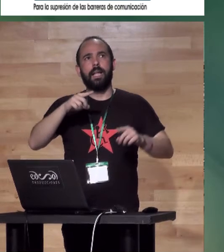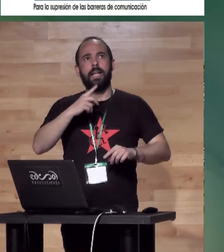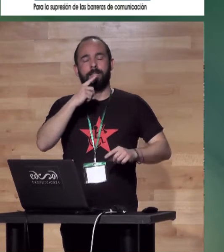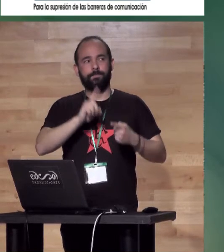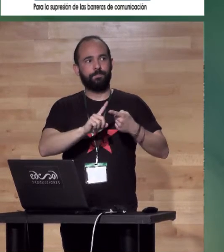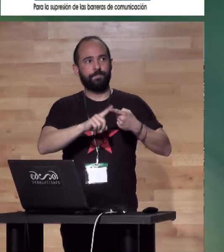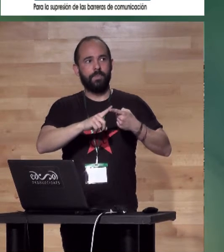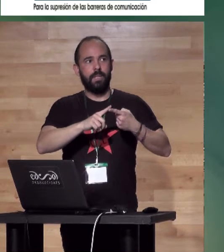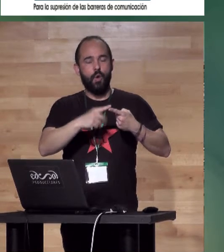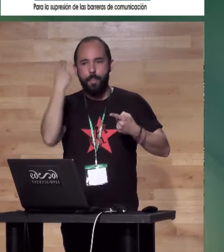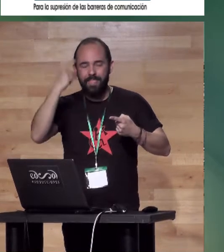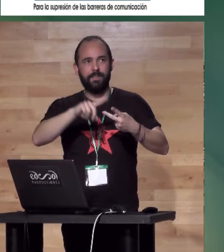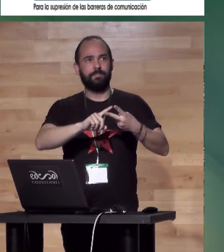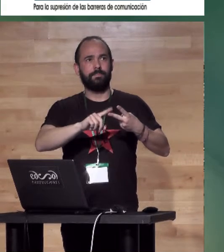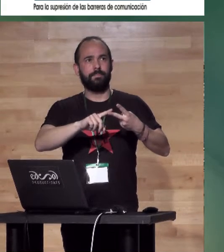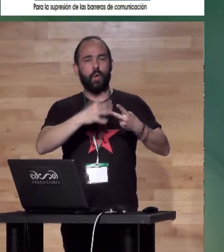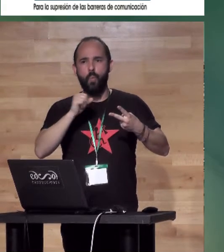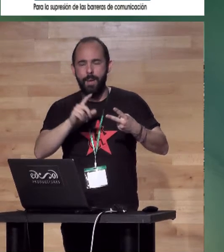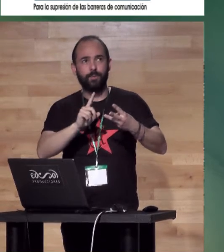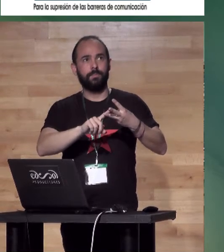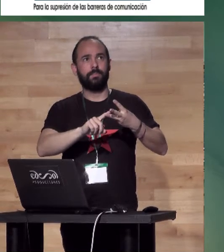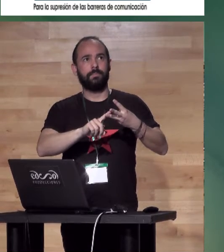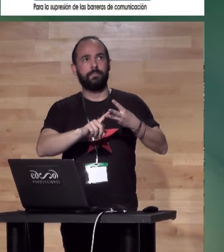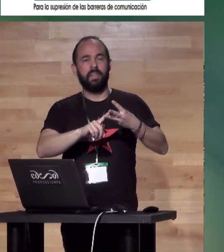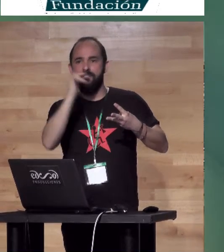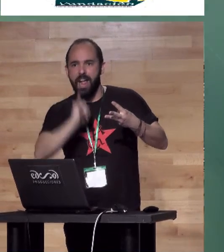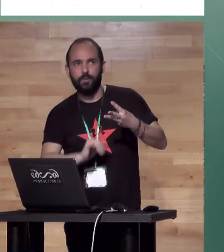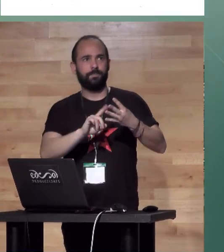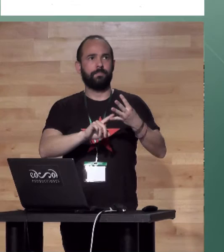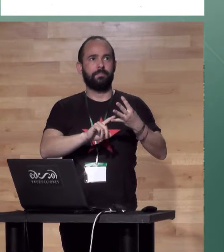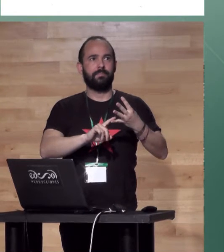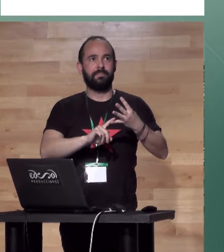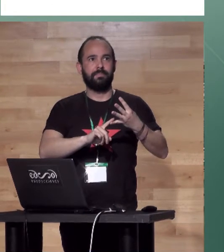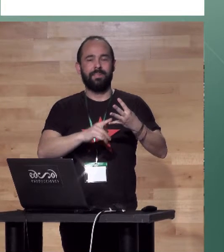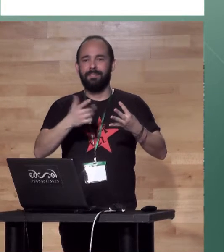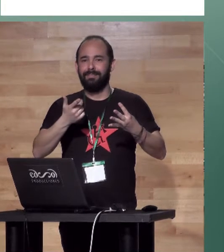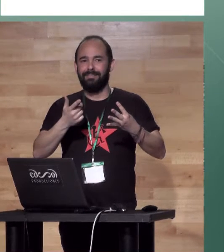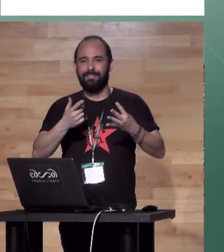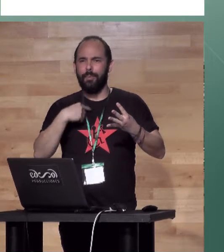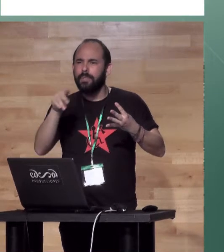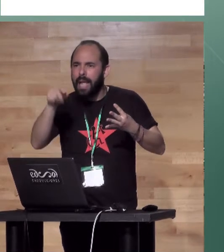Muchas veces en los cursos siempre piensan los alumnos pues que sea guapo, humilde, delgado,